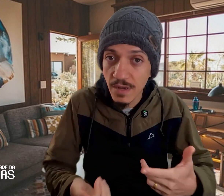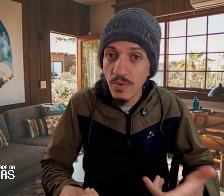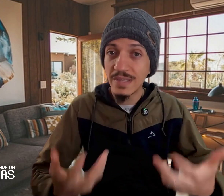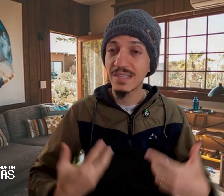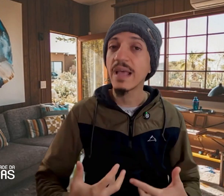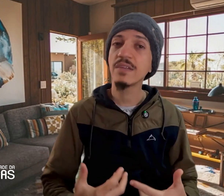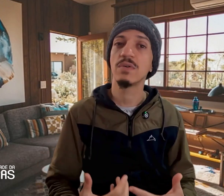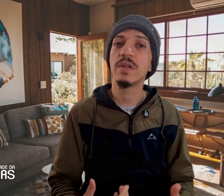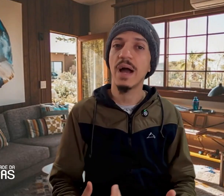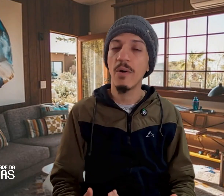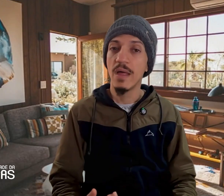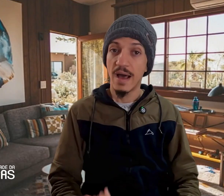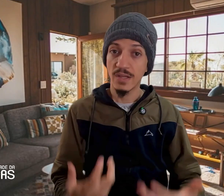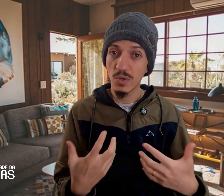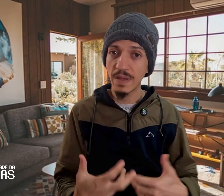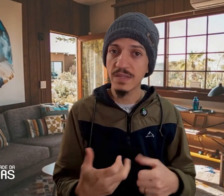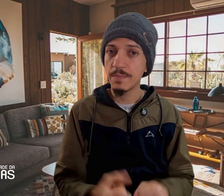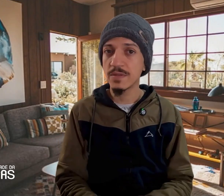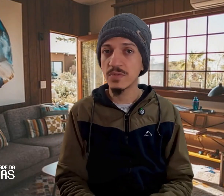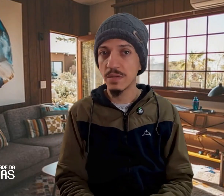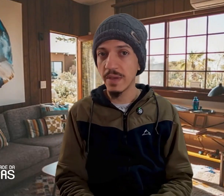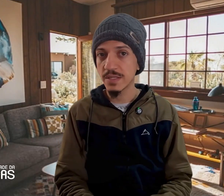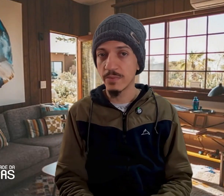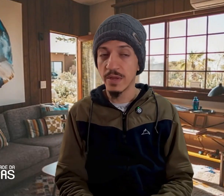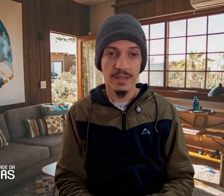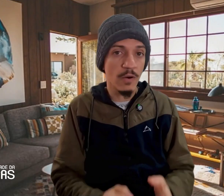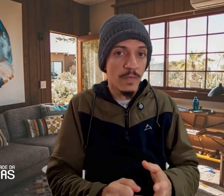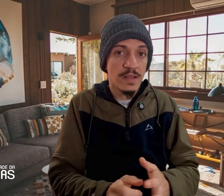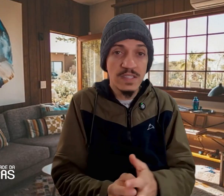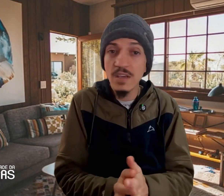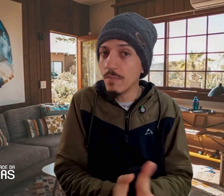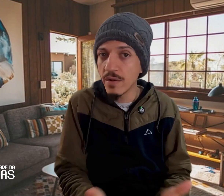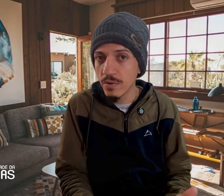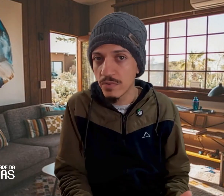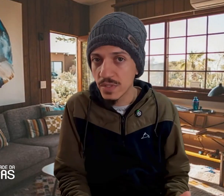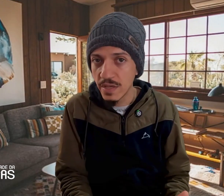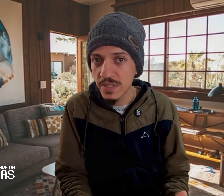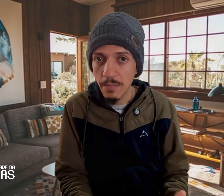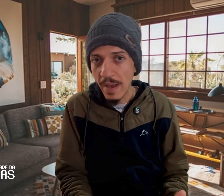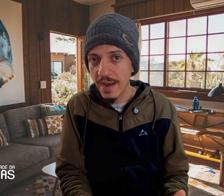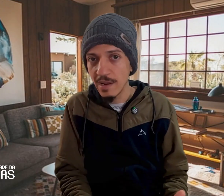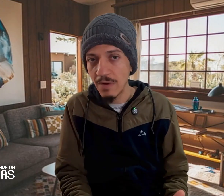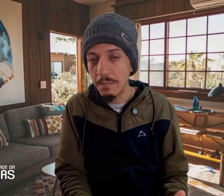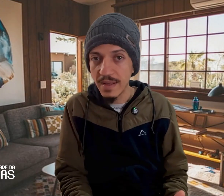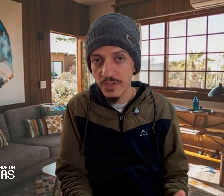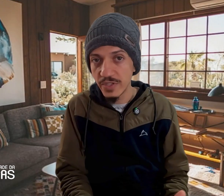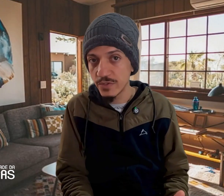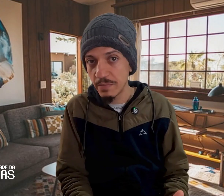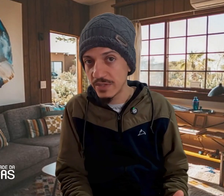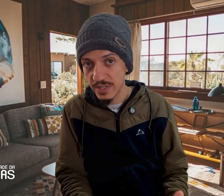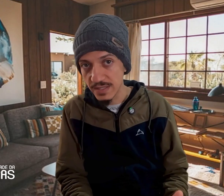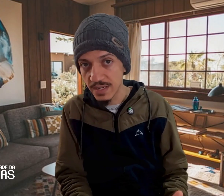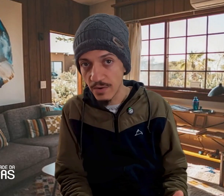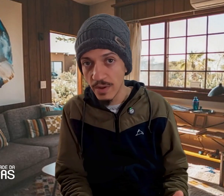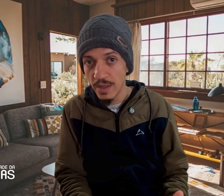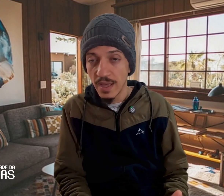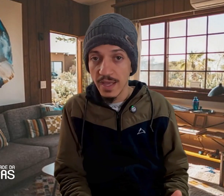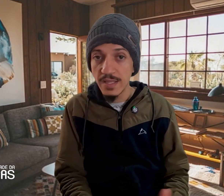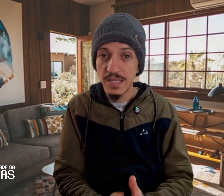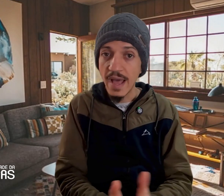sensorial, a sua percepção de si mesmo. Então, cinco minutos que você pega ali um aplicativo de meditação e segue